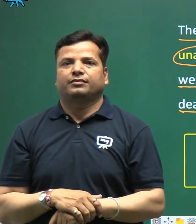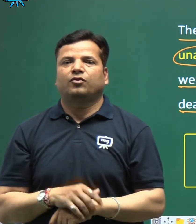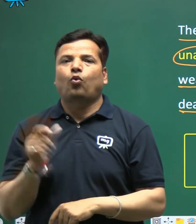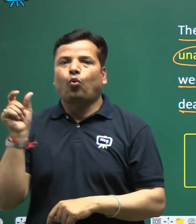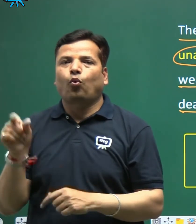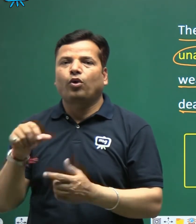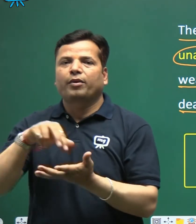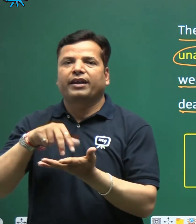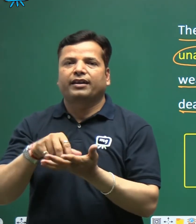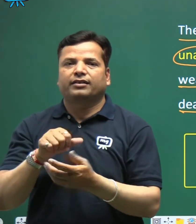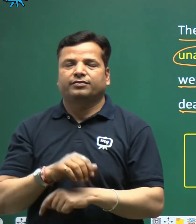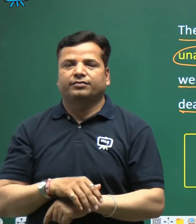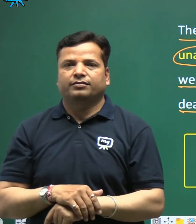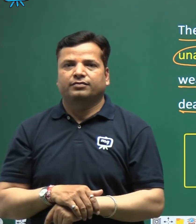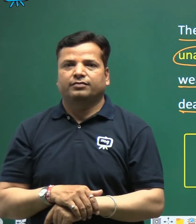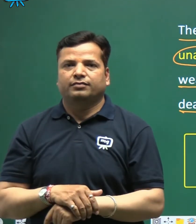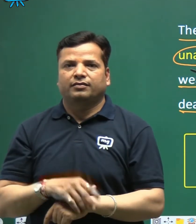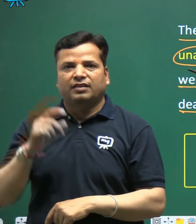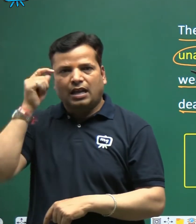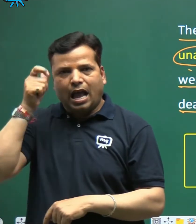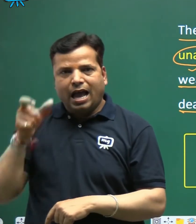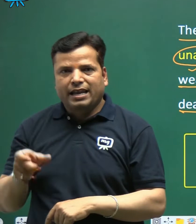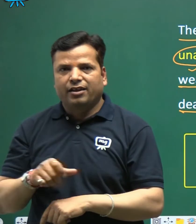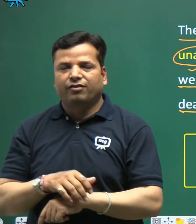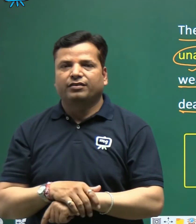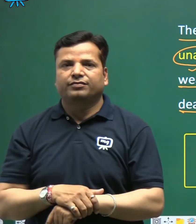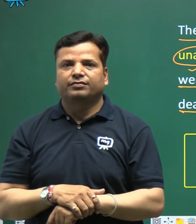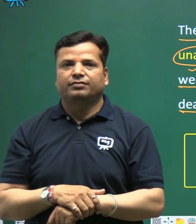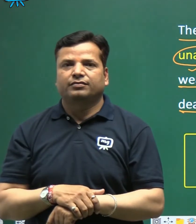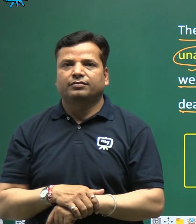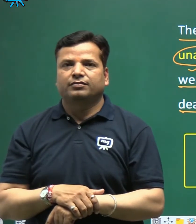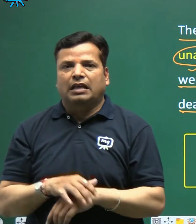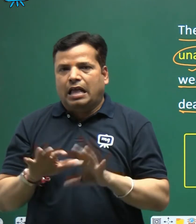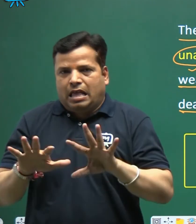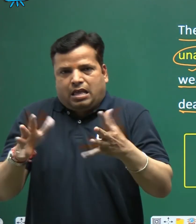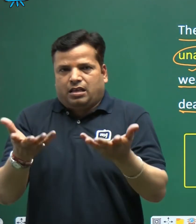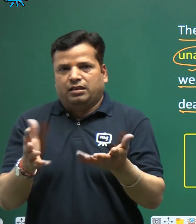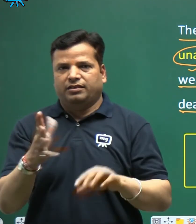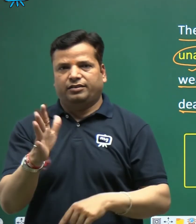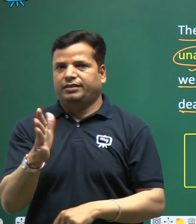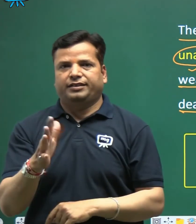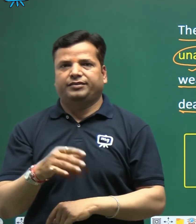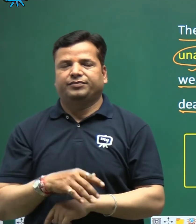Word meanings: unable, अयोग्य,